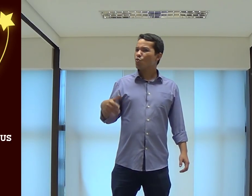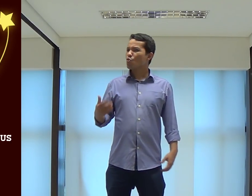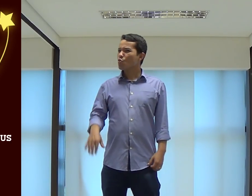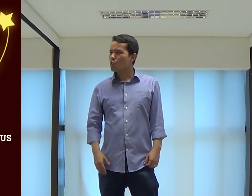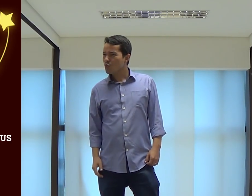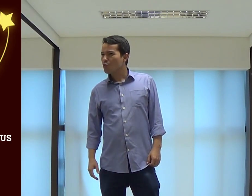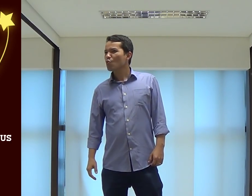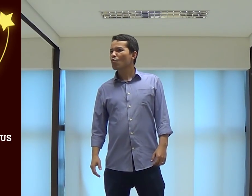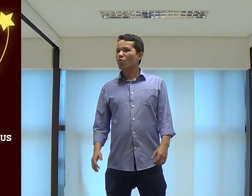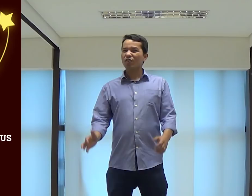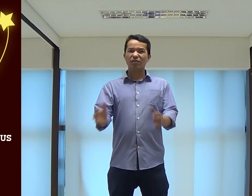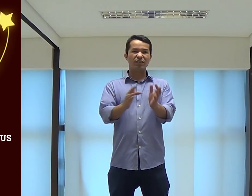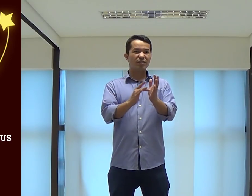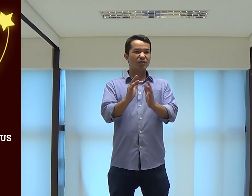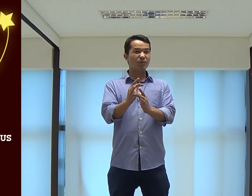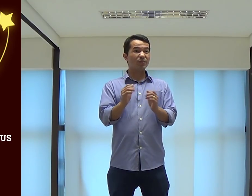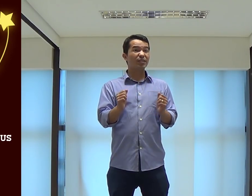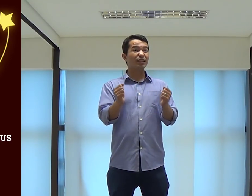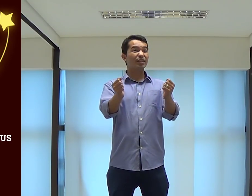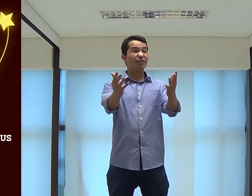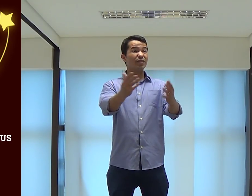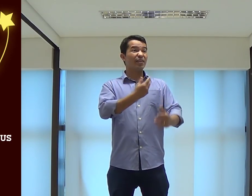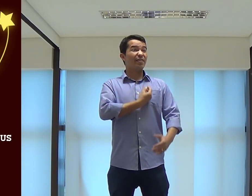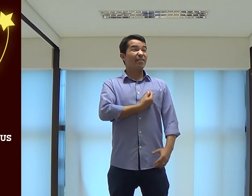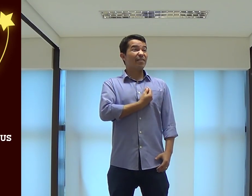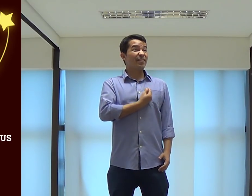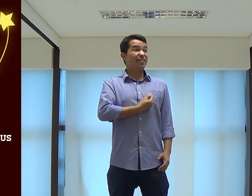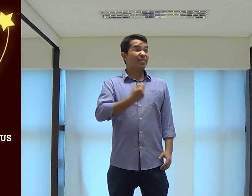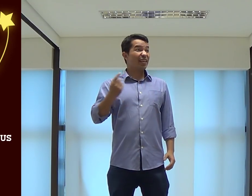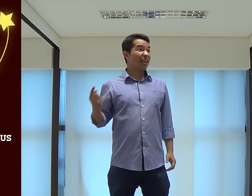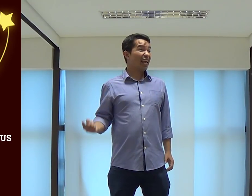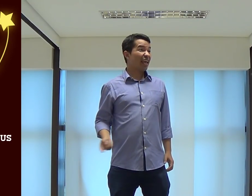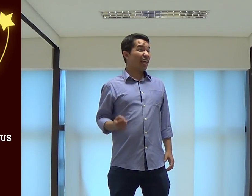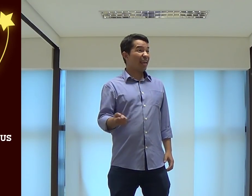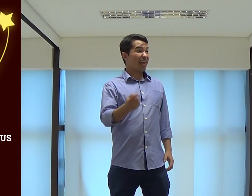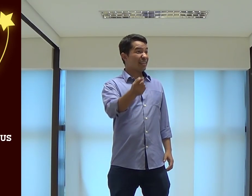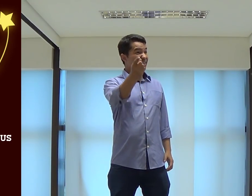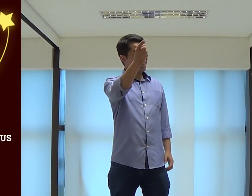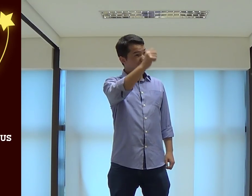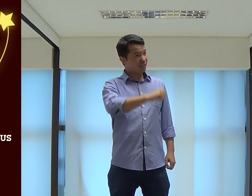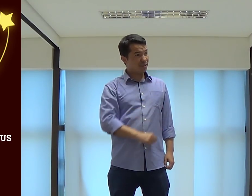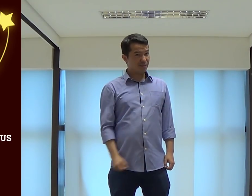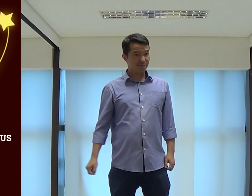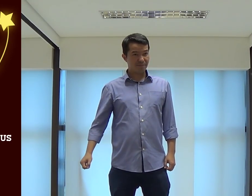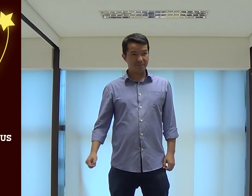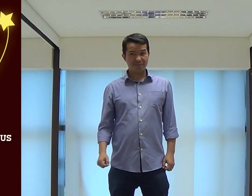Uau, né? Então Jesus ele te deu a vida eterna.